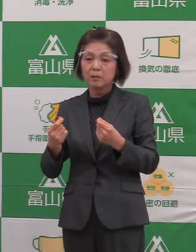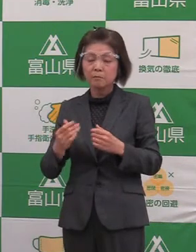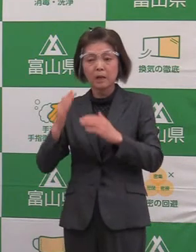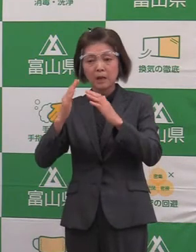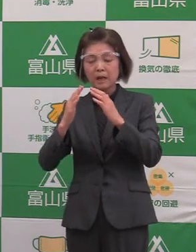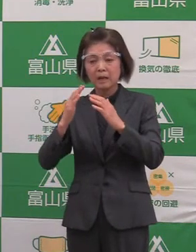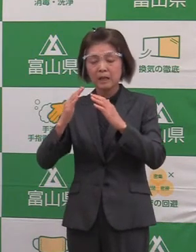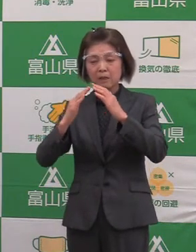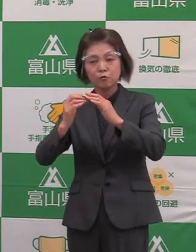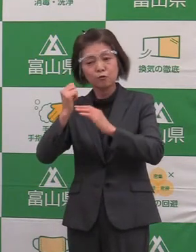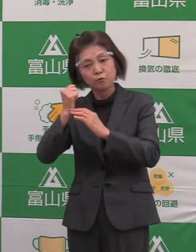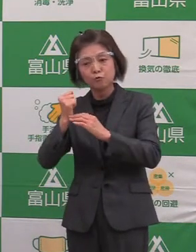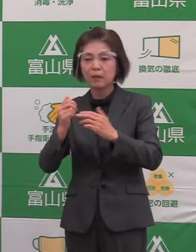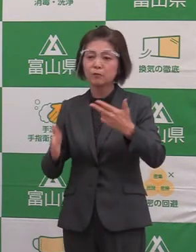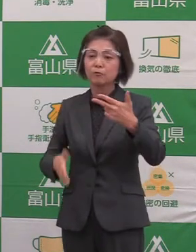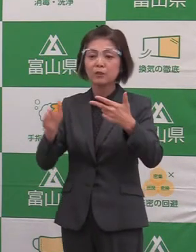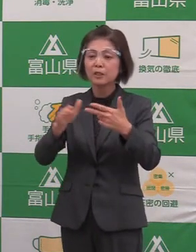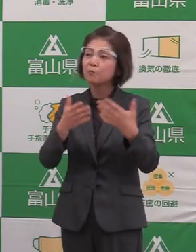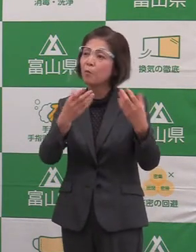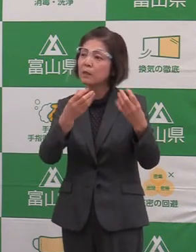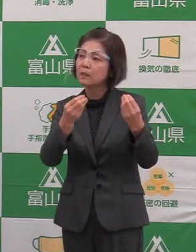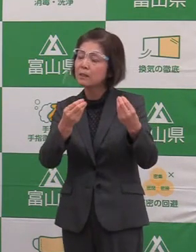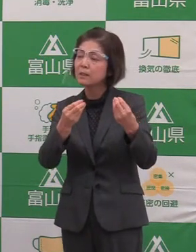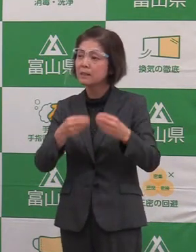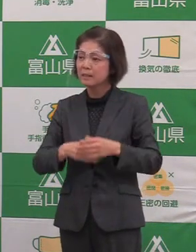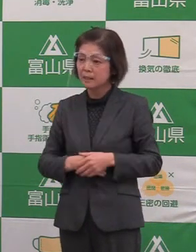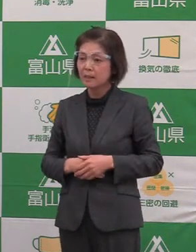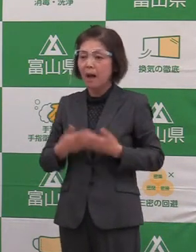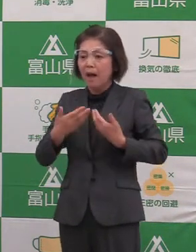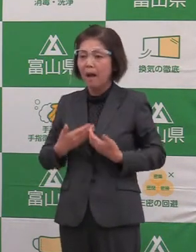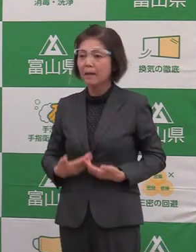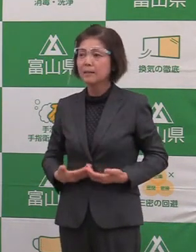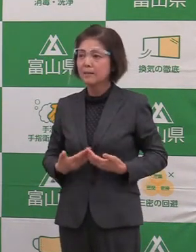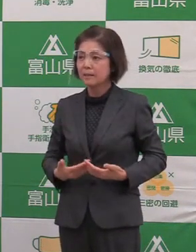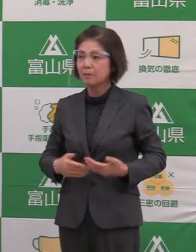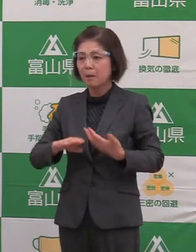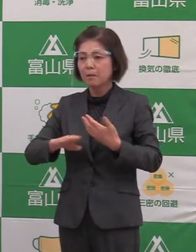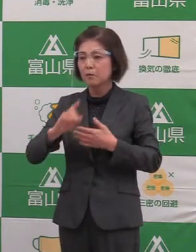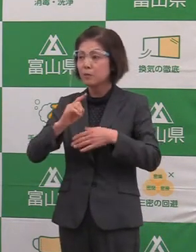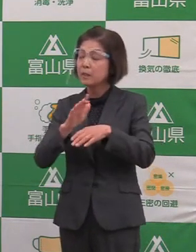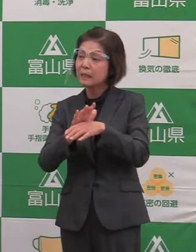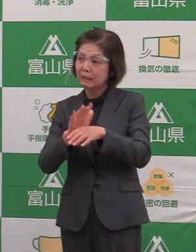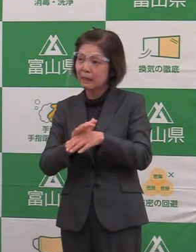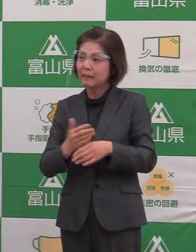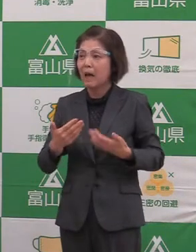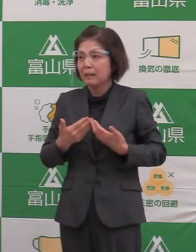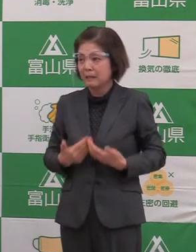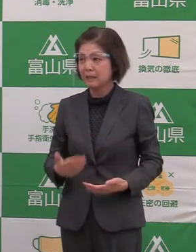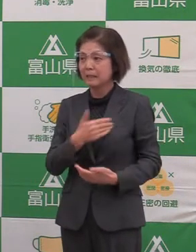ても、それはまた安心の別の言い方でやってますが、